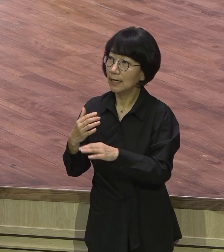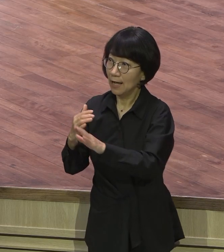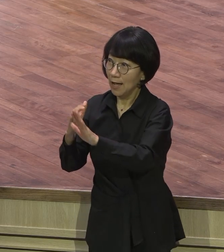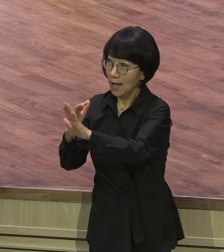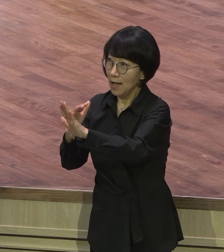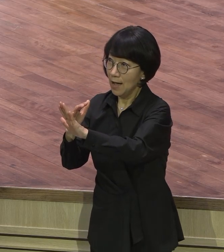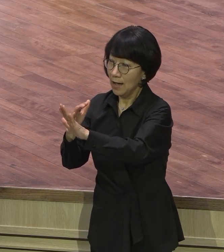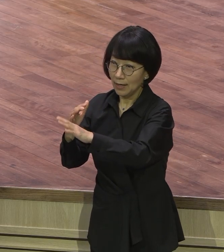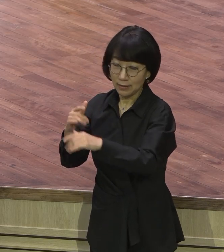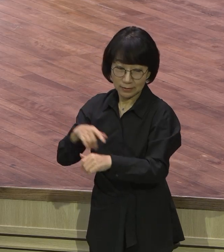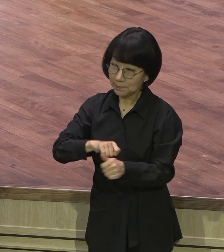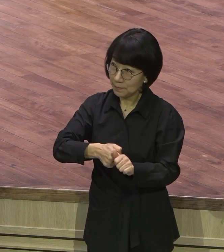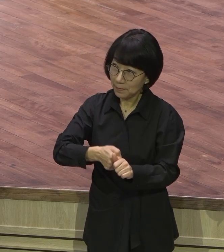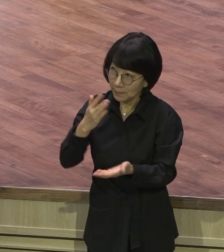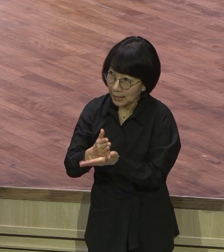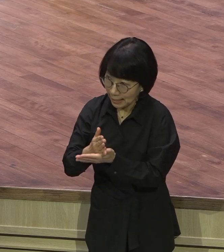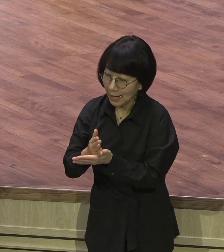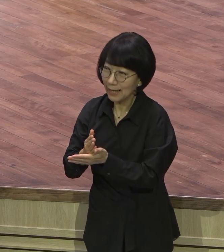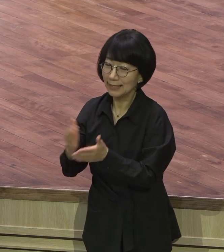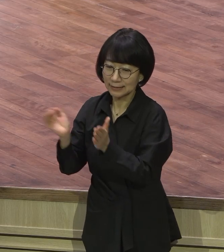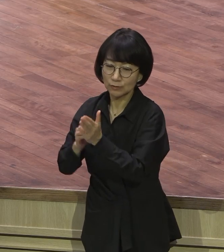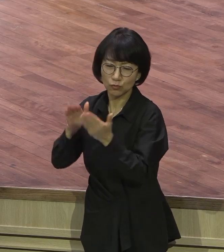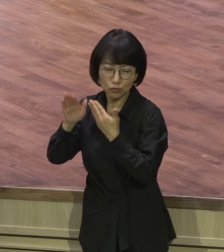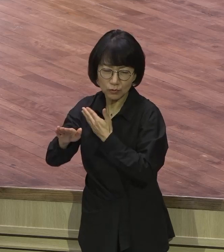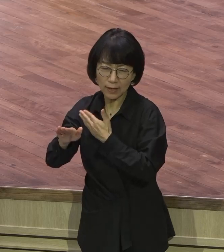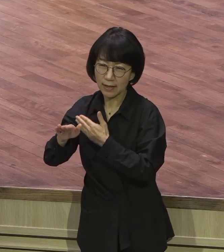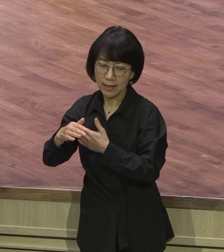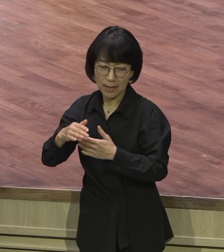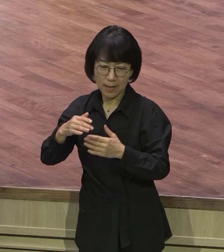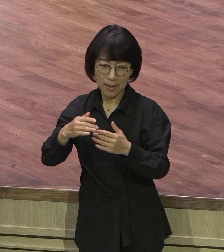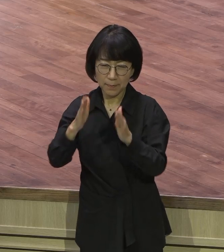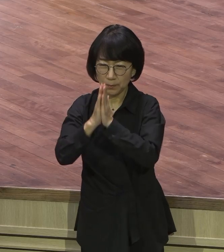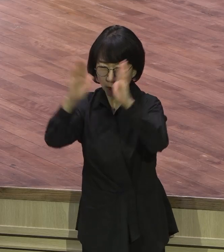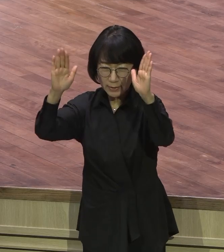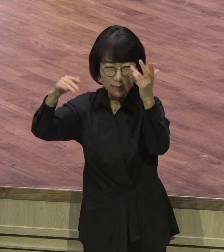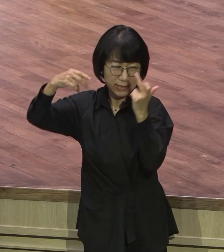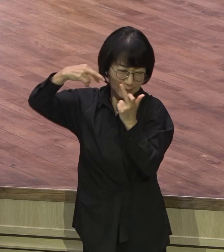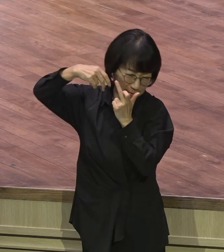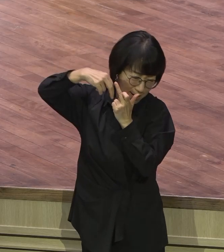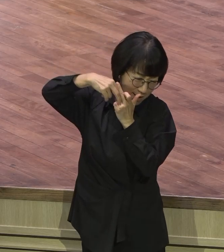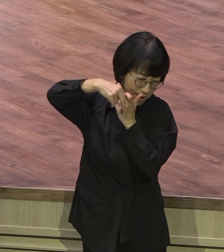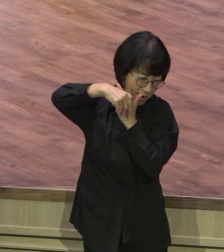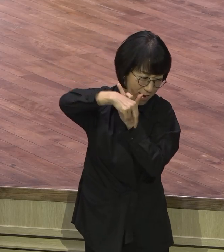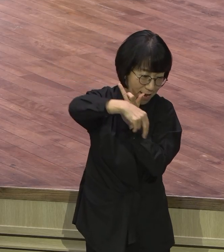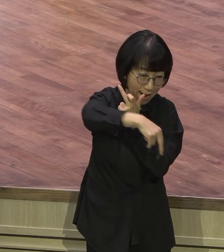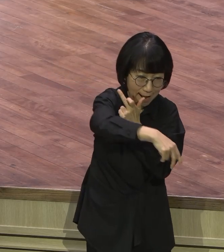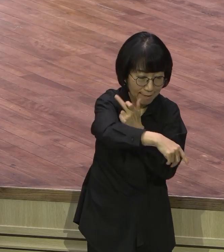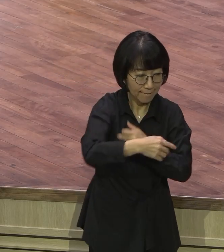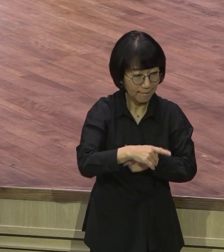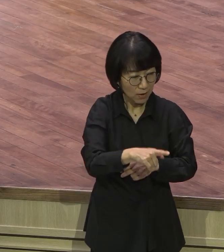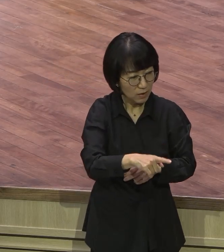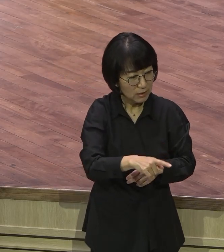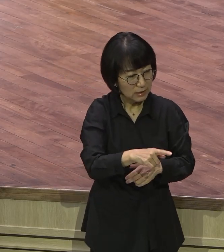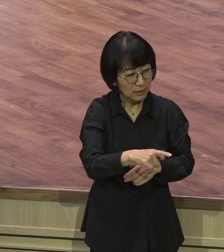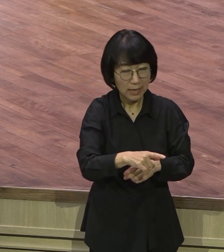모세가 1차적으로 한 원인인 이 금송화지. 금송화지 우상을 어떻게 해요? 다 태워가지고